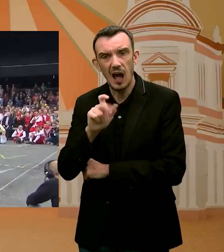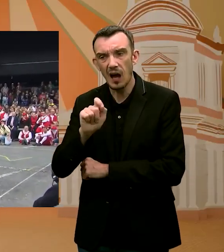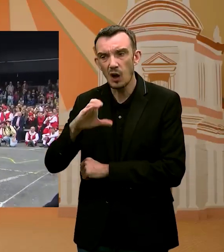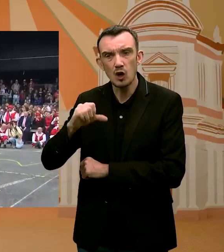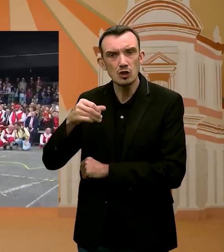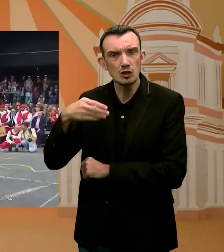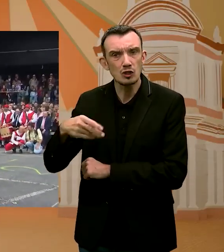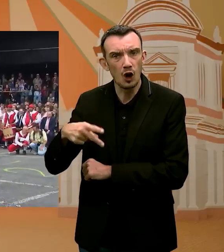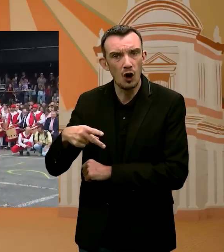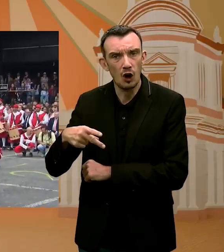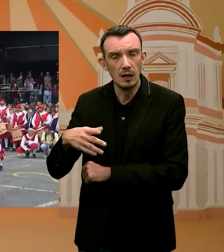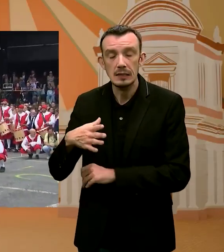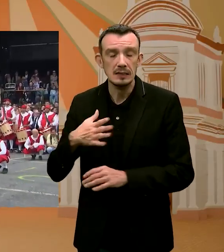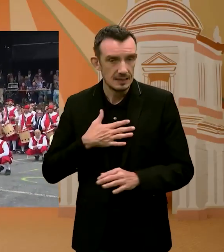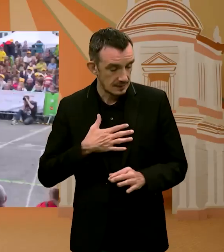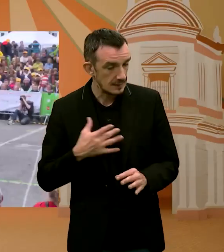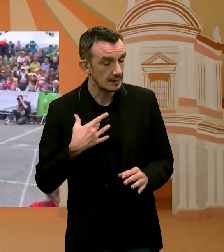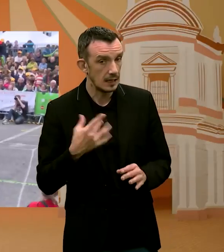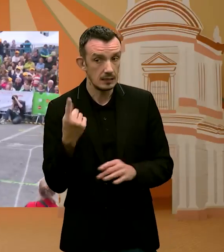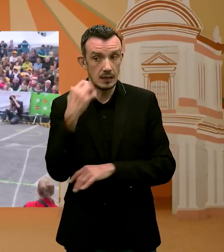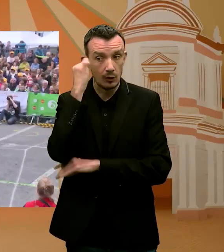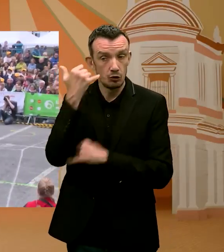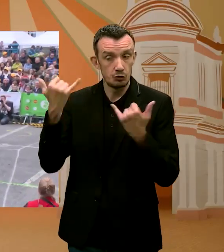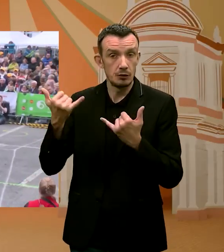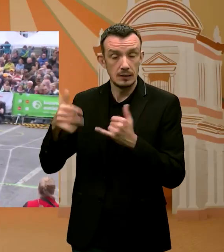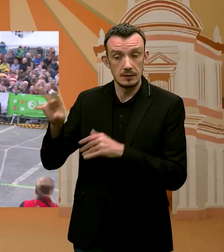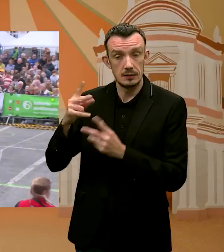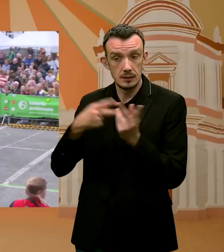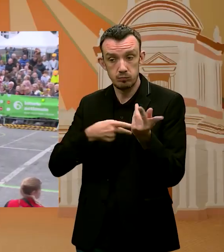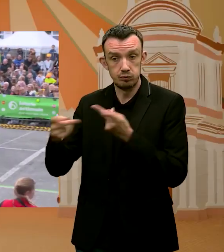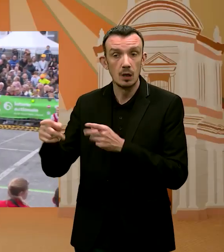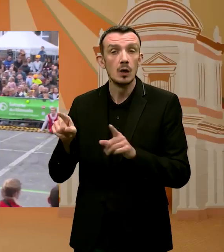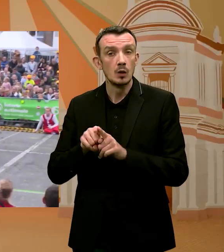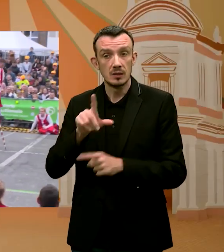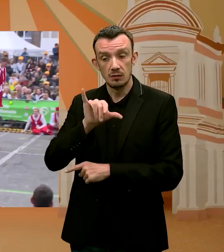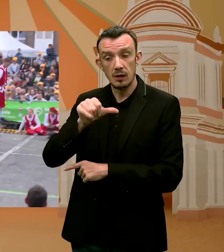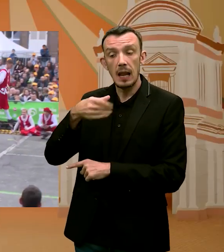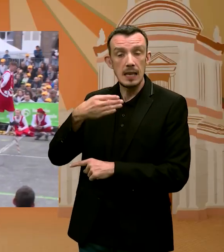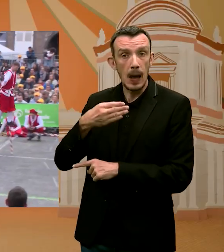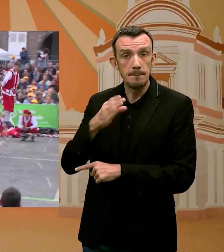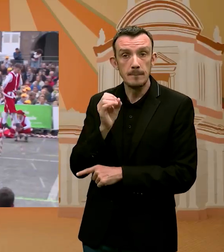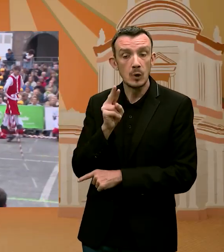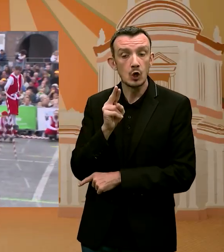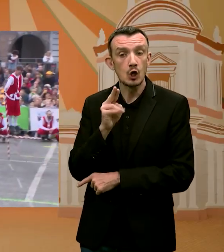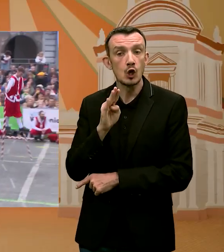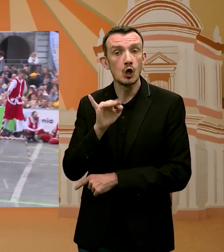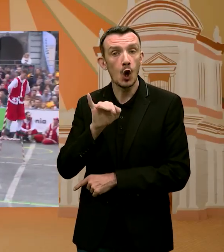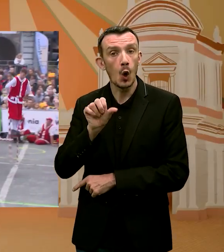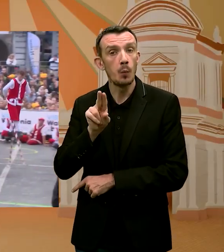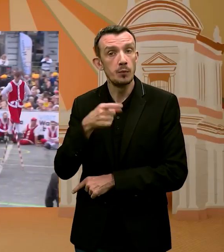c'est lui qui nous fournit les échasses. Même si Liam Corbiot, là, qui est toujours ah oui, c'est vrai, se spécialise en ébénisterie.